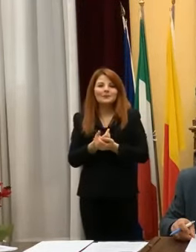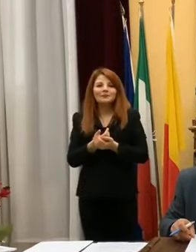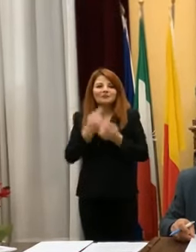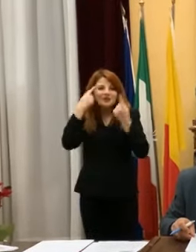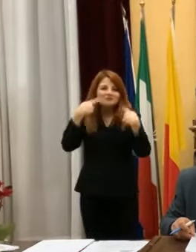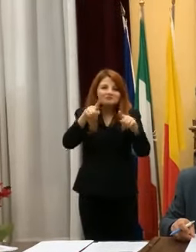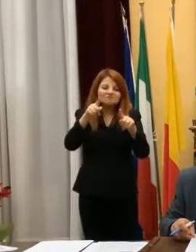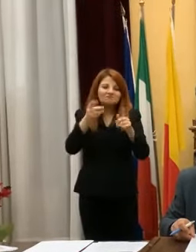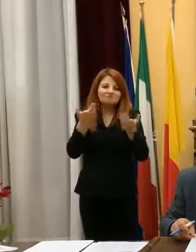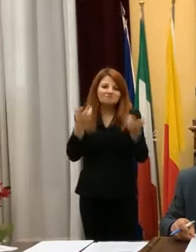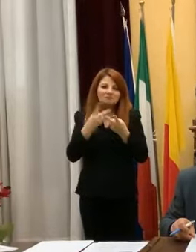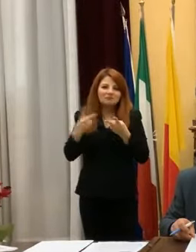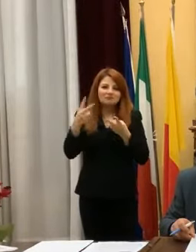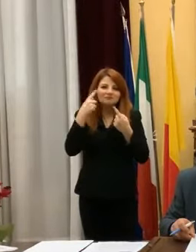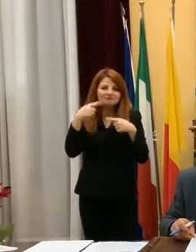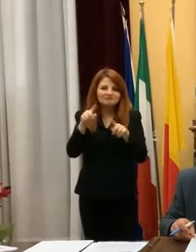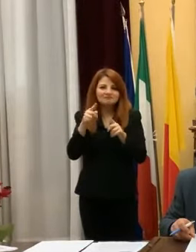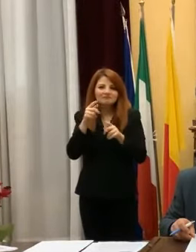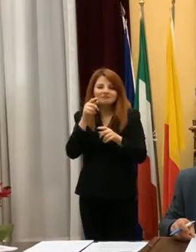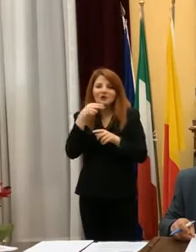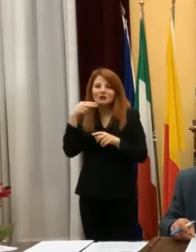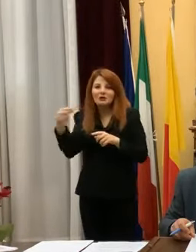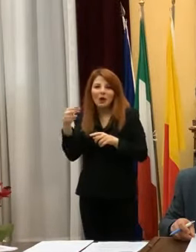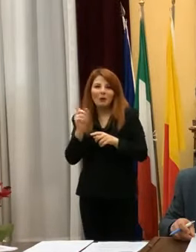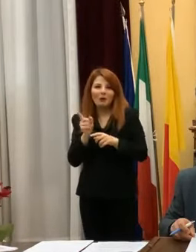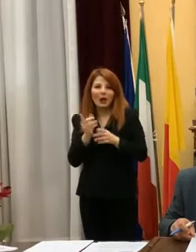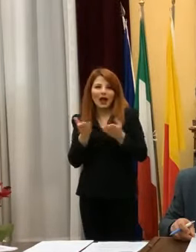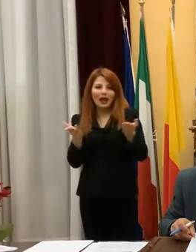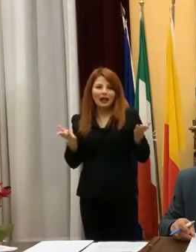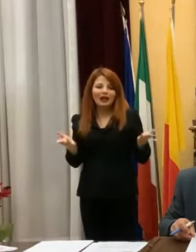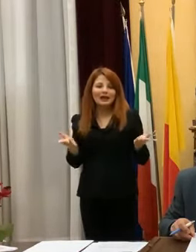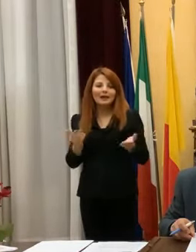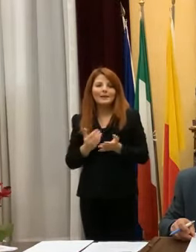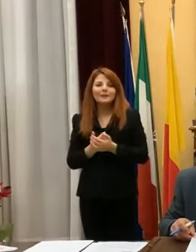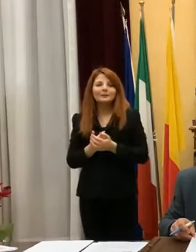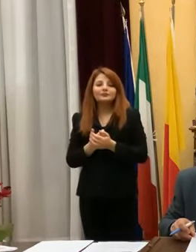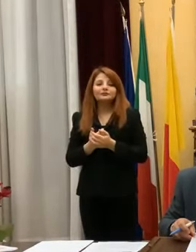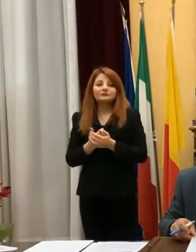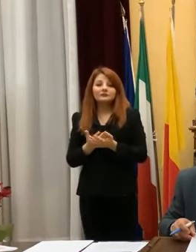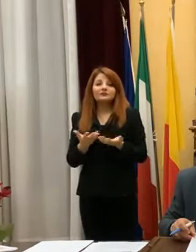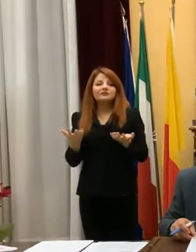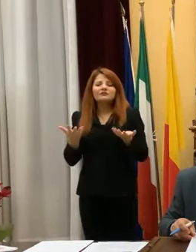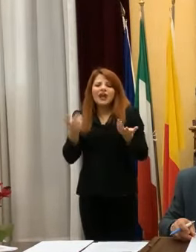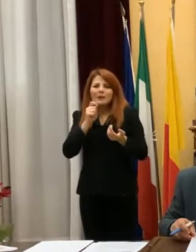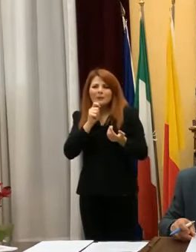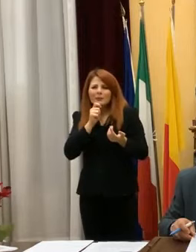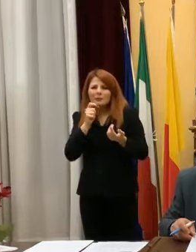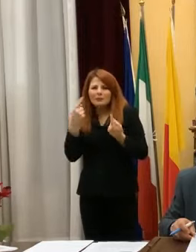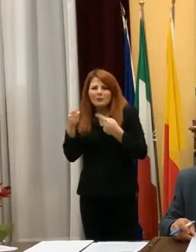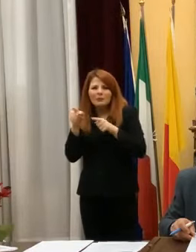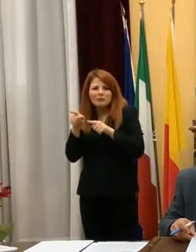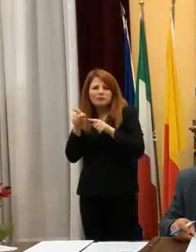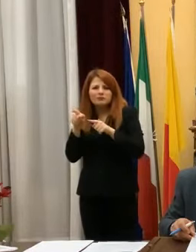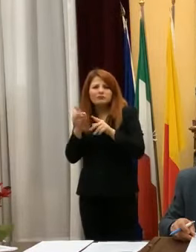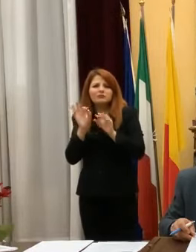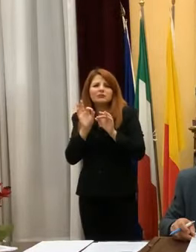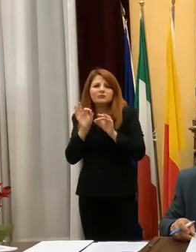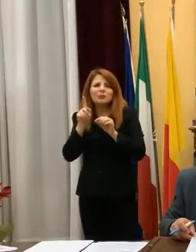questo presentatore, che comunque faceva parte di tutto di questo